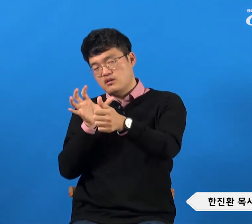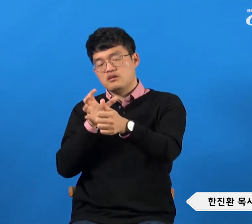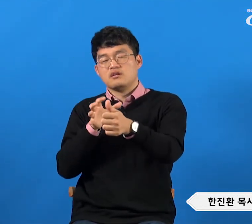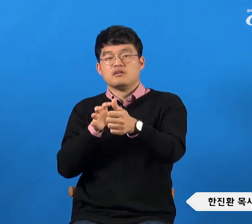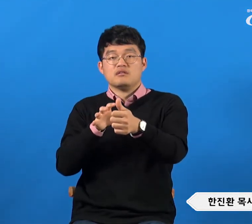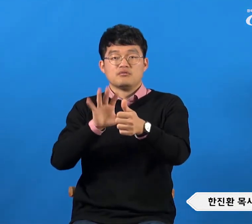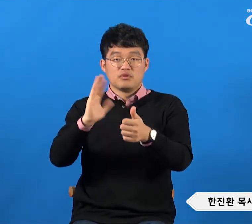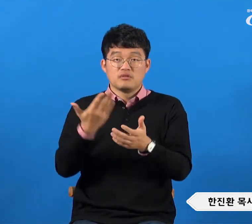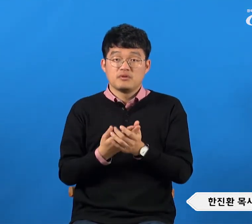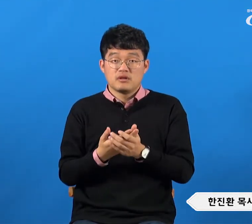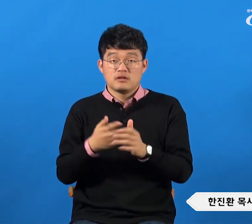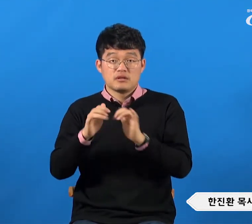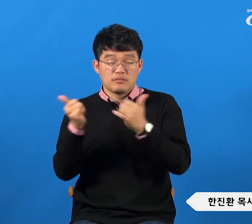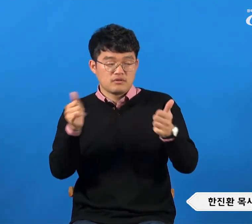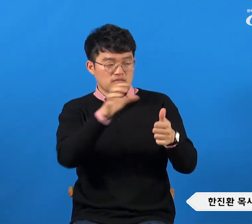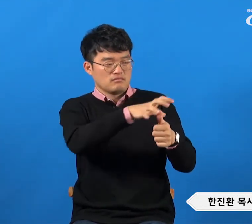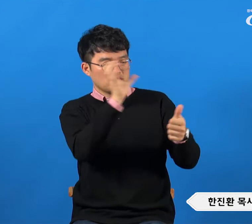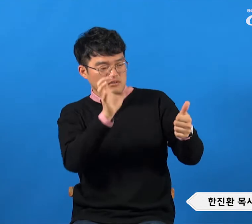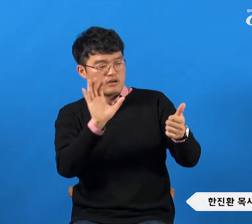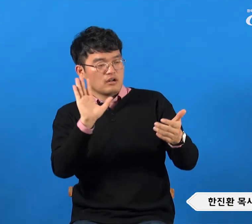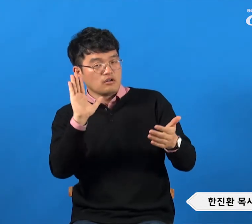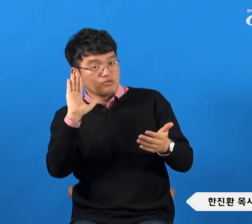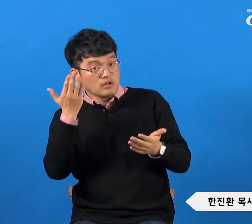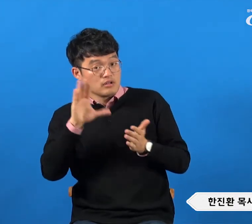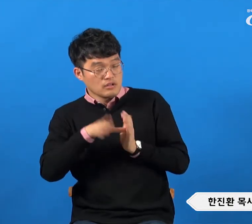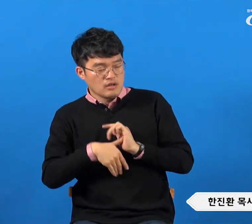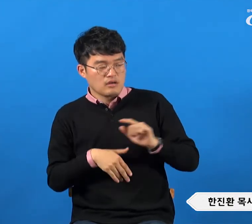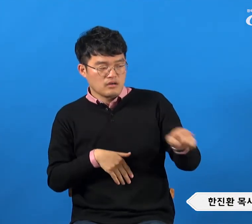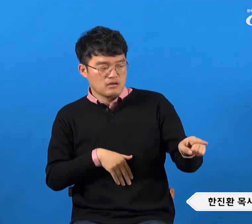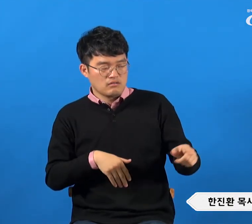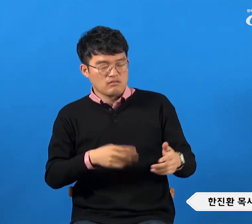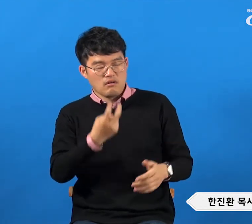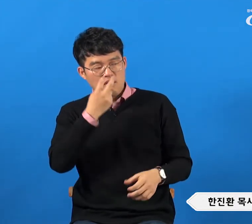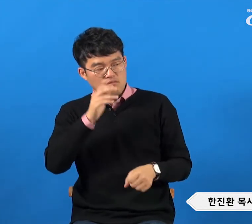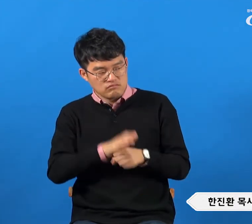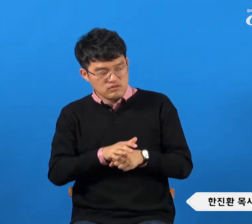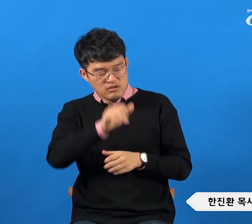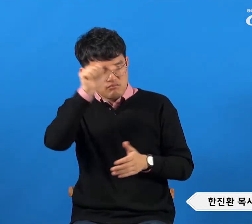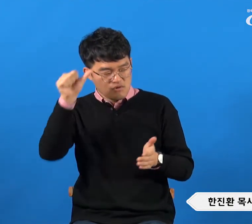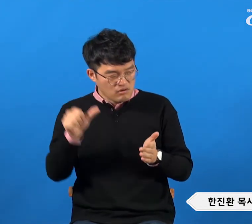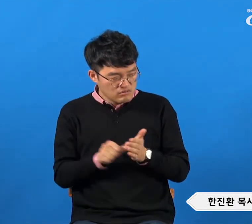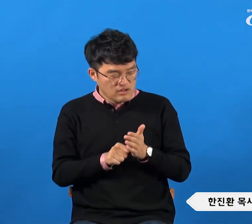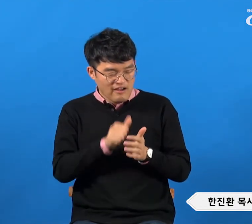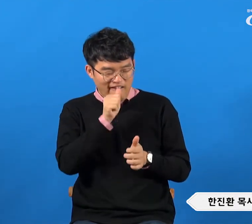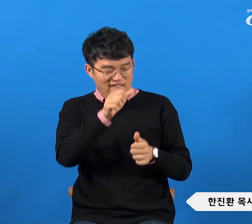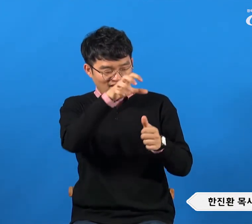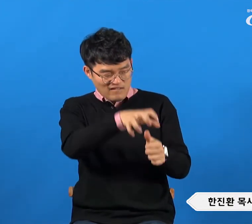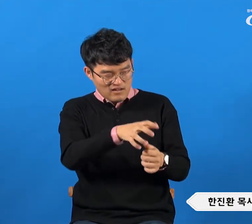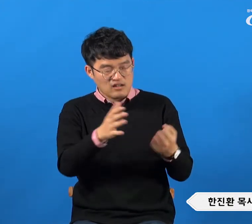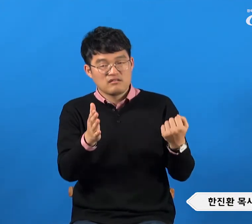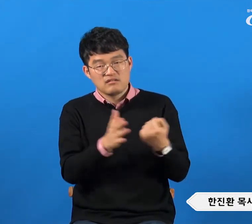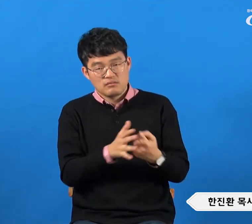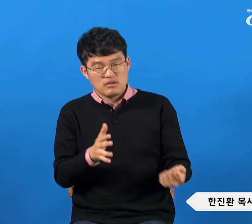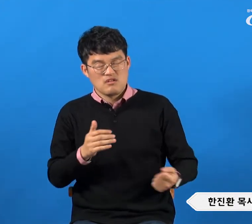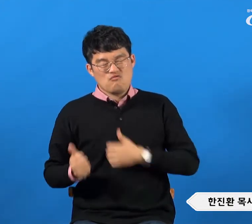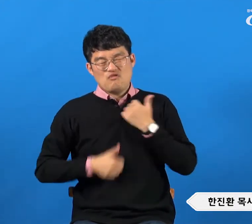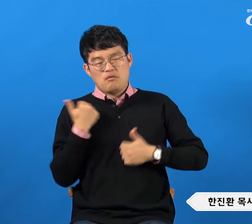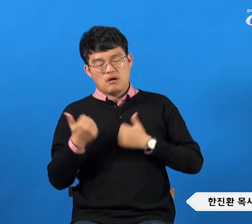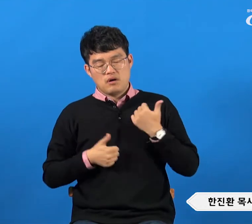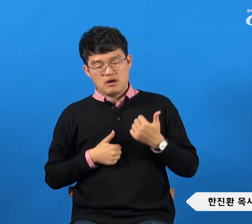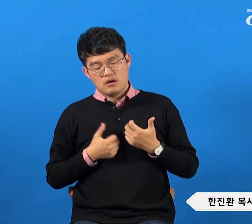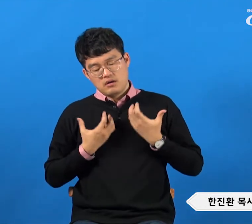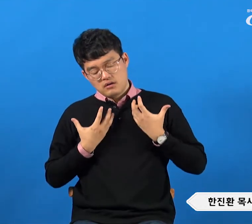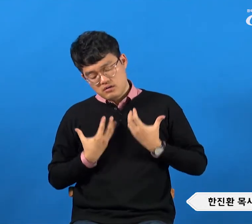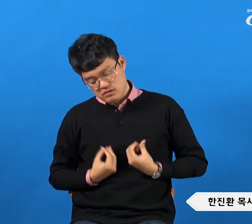알았습니다. 억울하게 평생을 옥살이를 했으니까 분노와 좌절